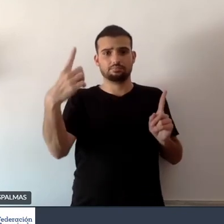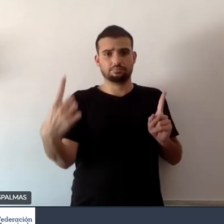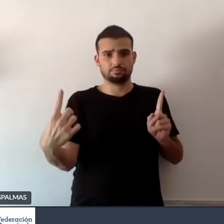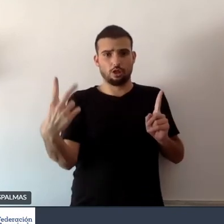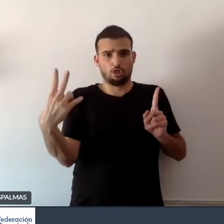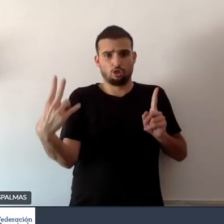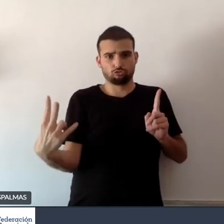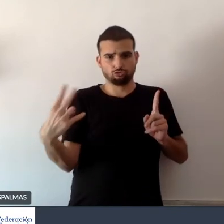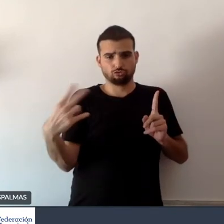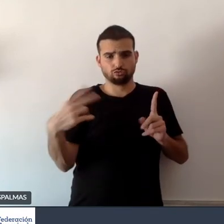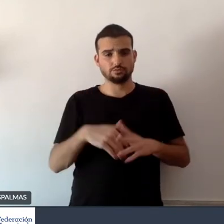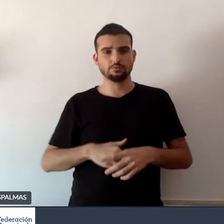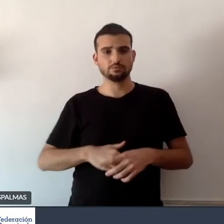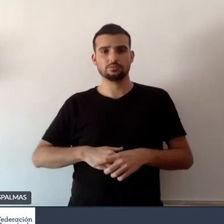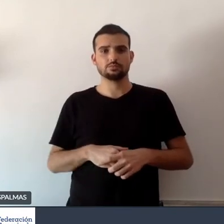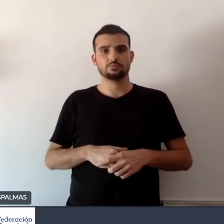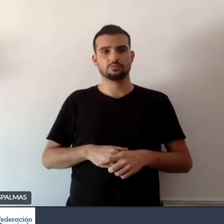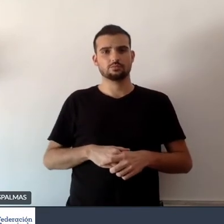opciones.